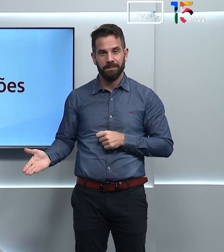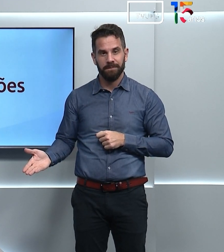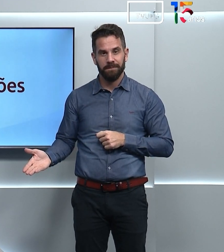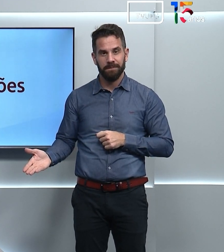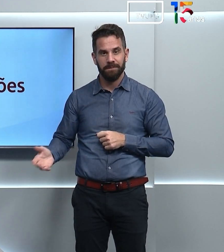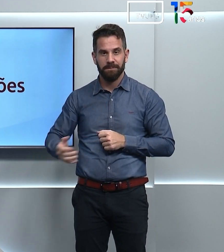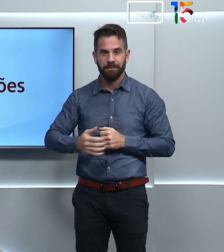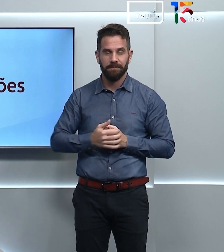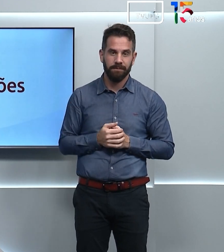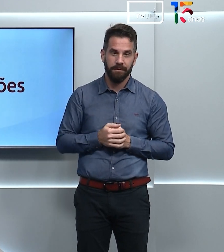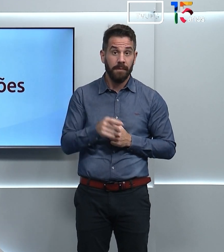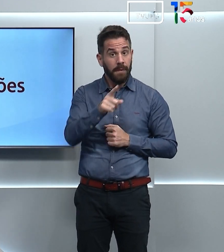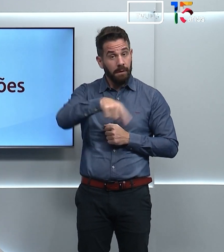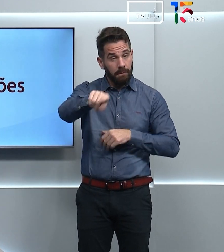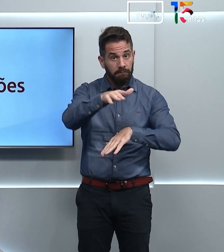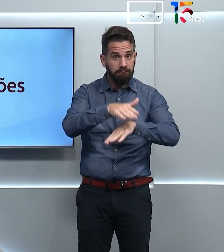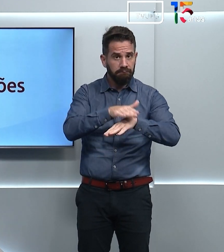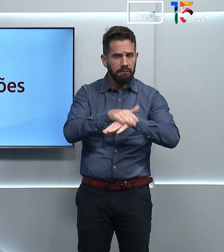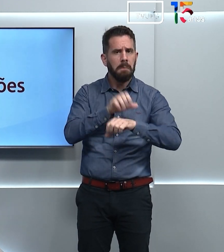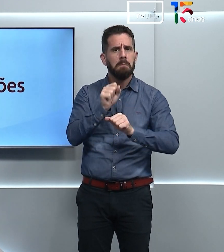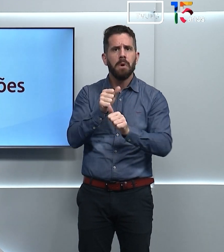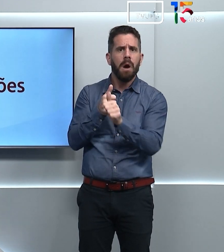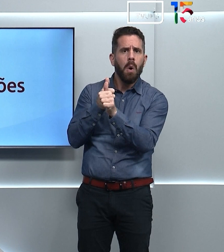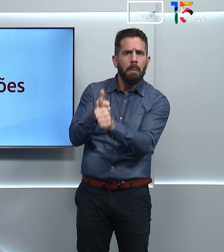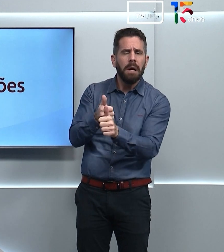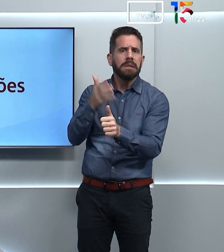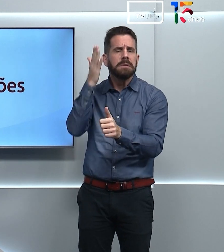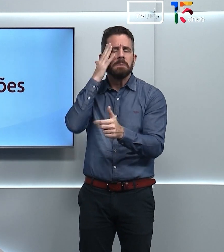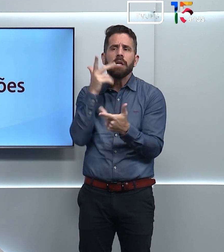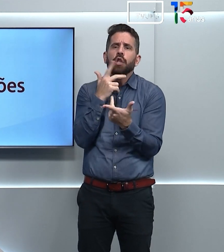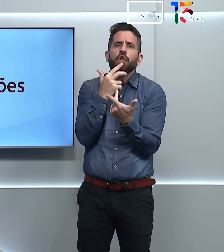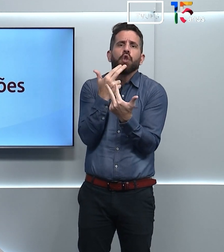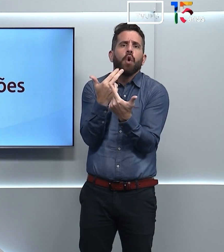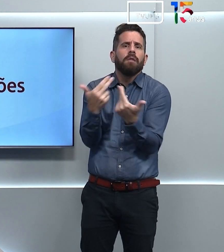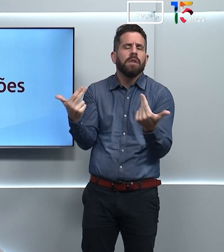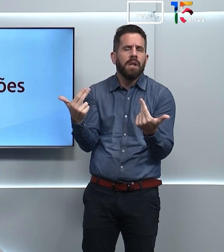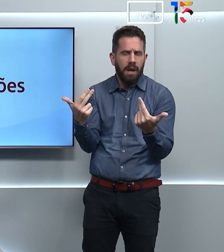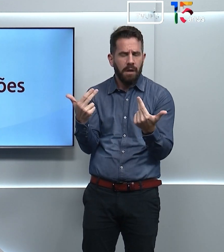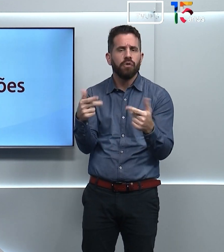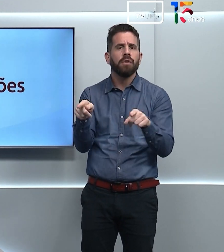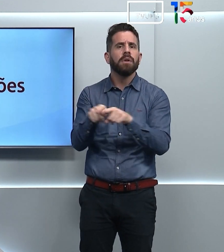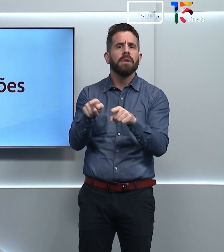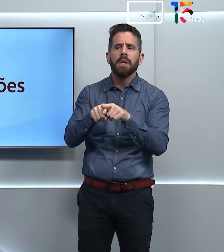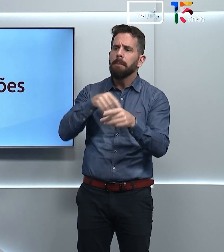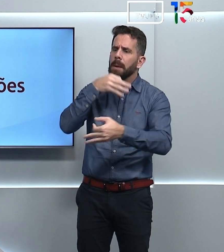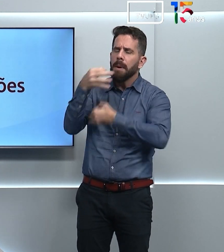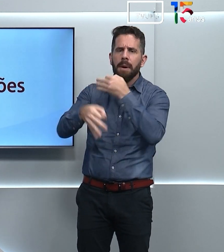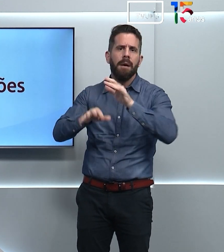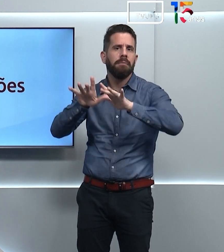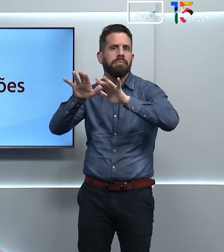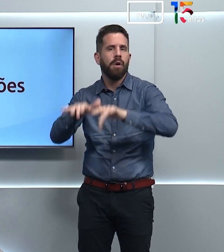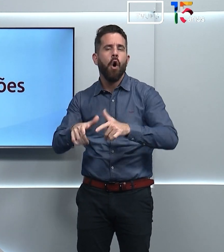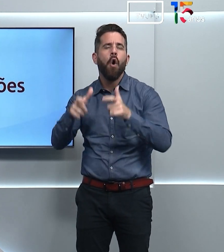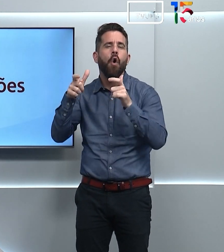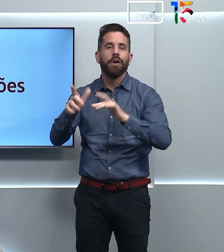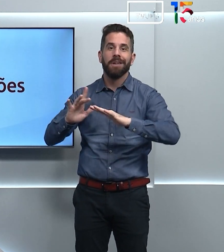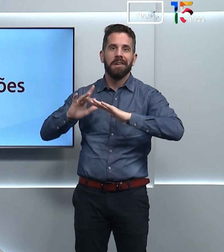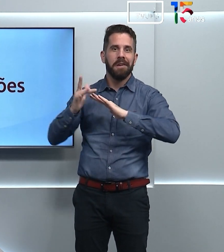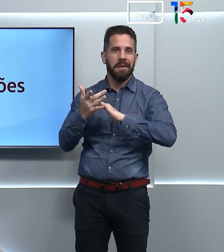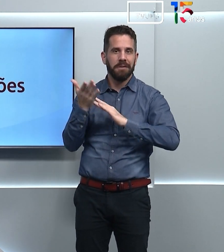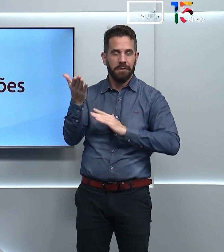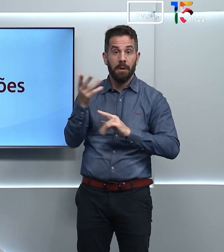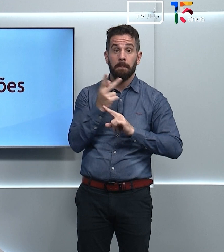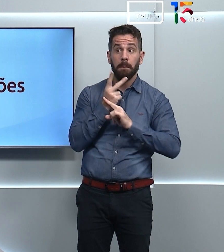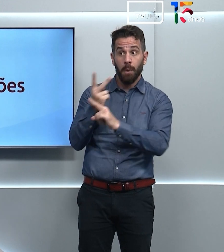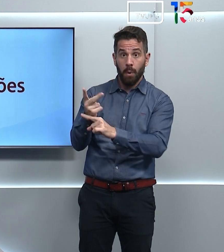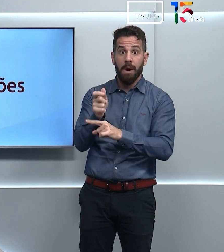629-9181-1406. Você também pode acompanhar o nosso conteúdo e mandar mensagens para a gente pelas redes sociais. Procura a